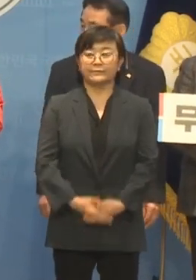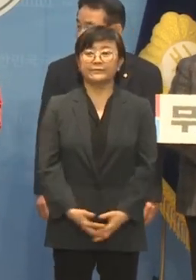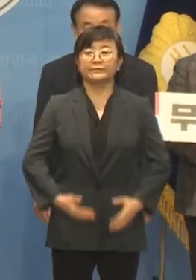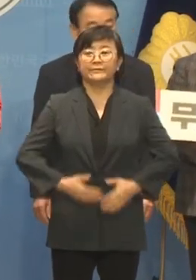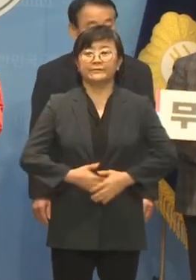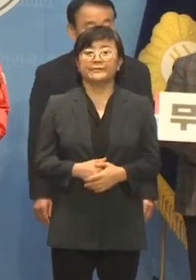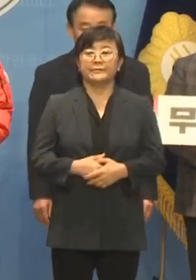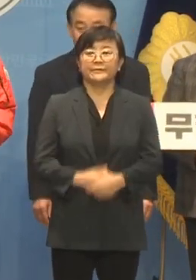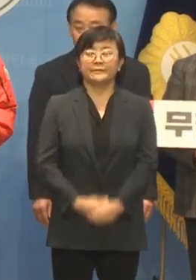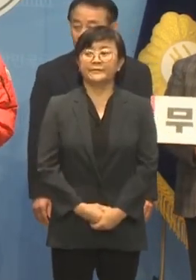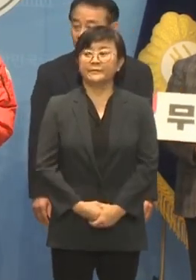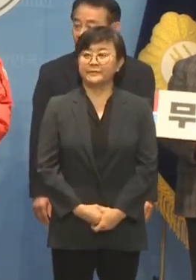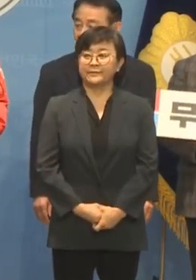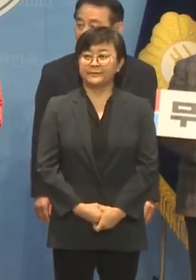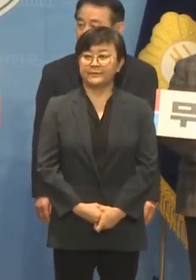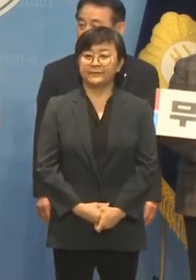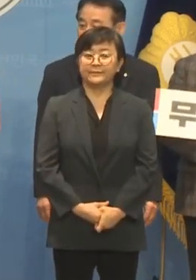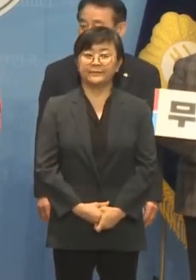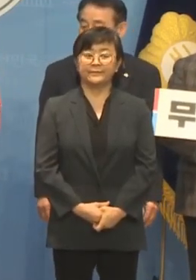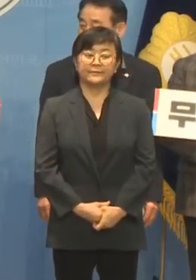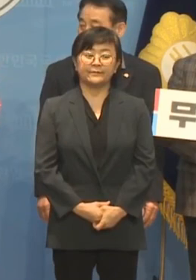됐습니까?